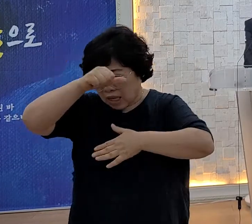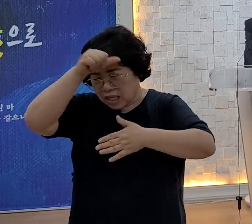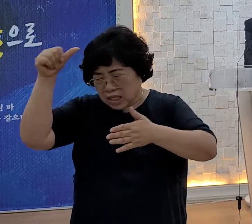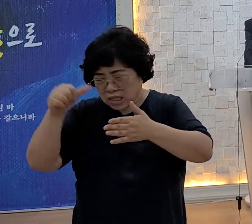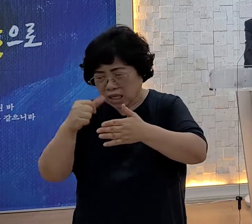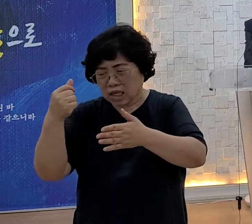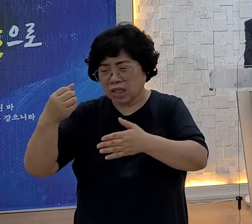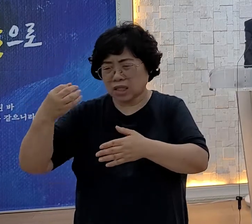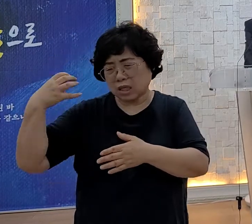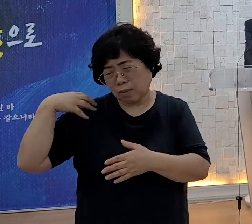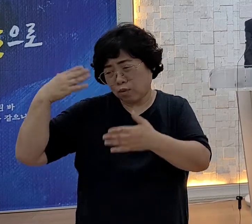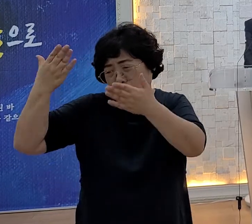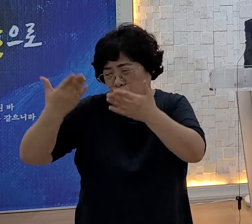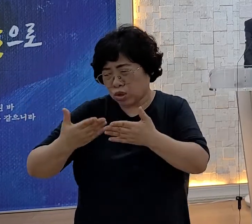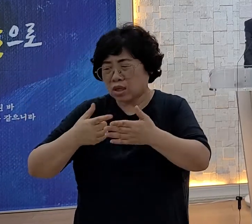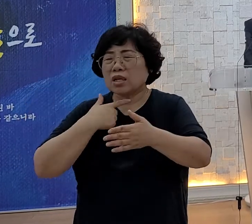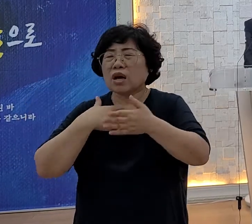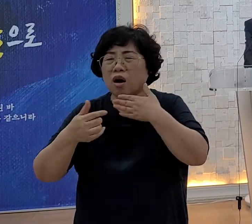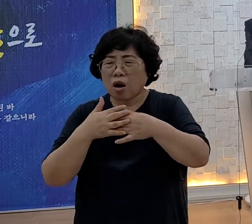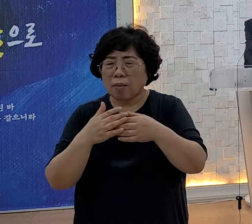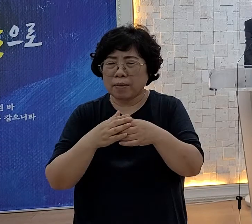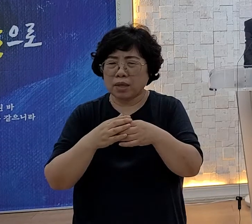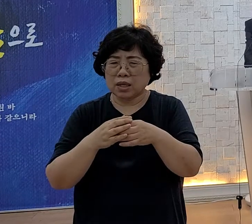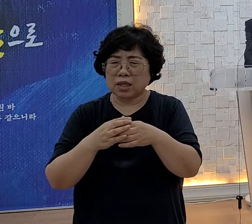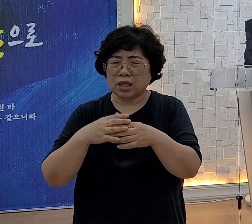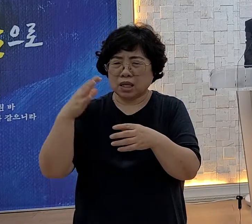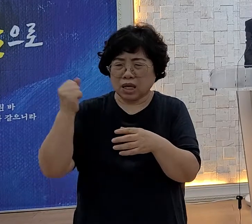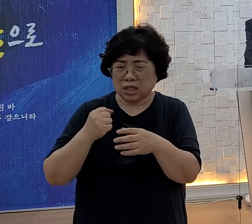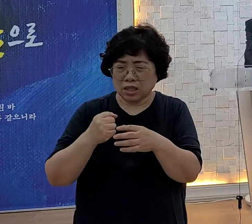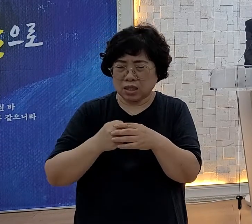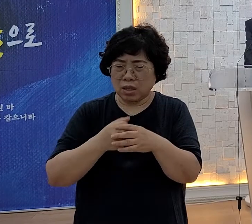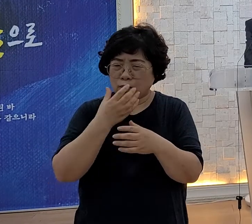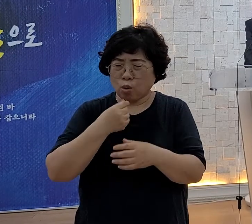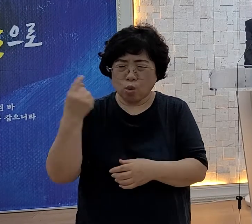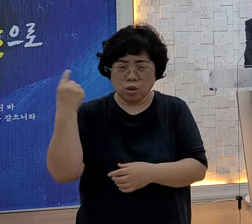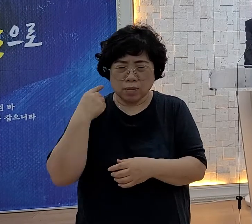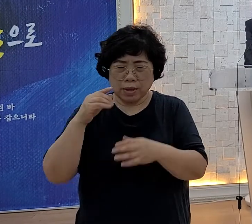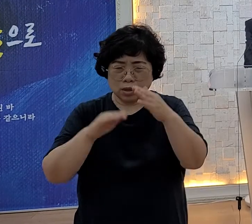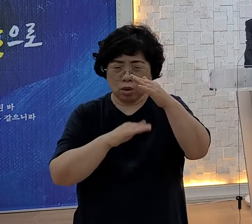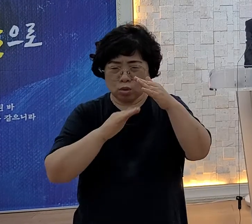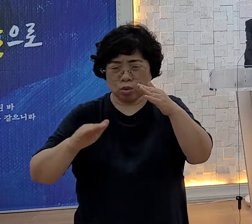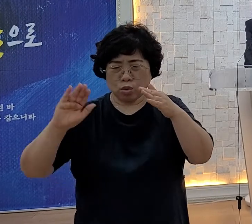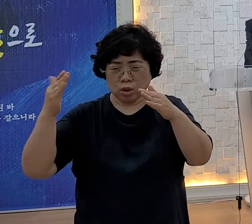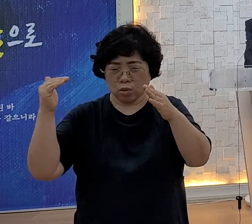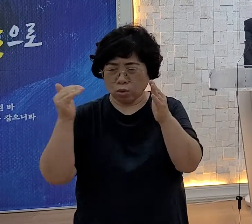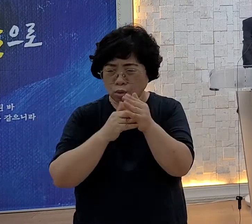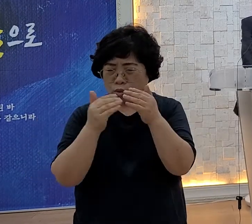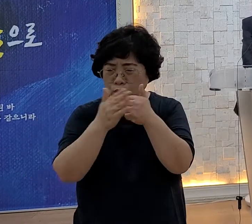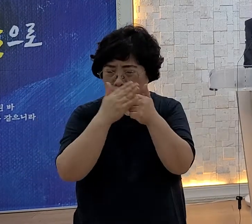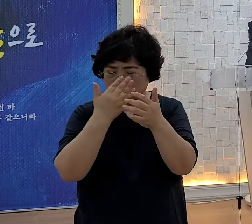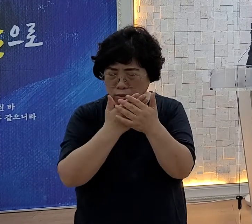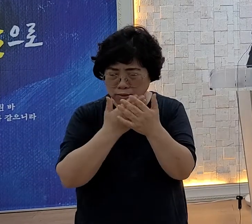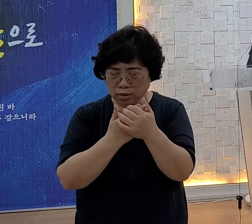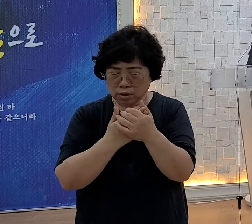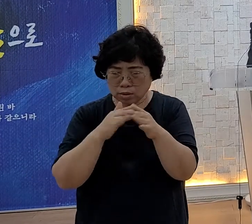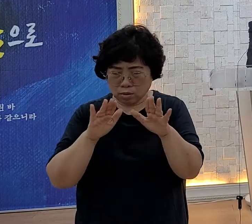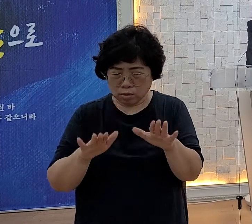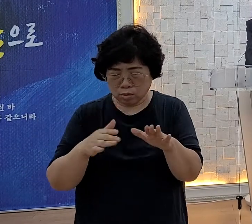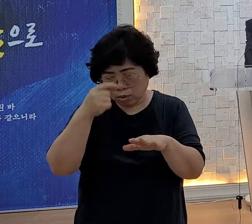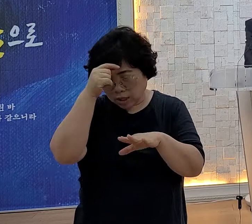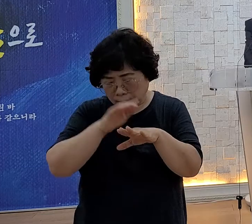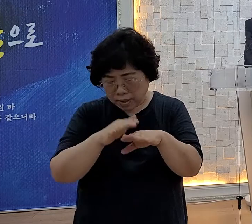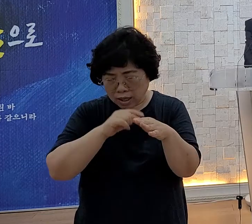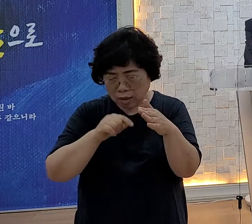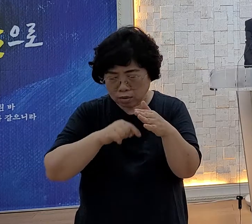놀라운 경험들을 삶 속에서 경험하며 살아가는 복음의 도구로 귀하게 사용하여 주시옵소서. 오늘도 예배